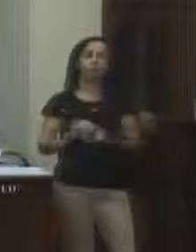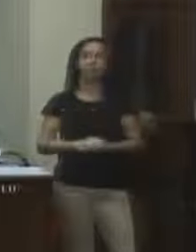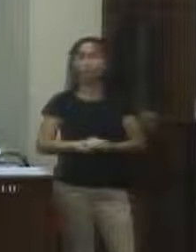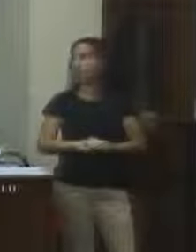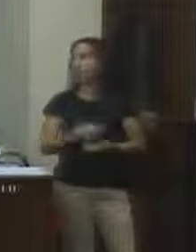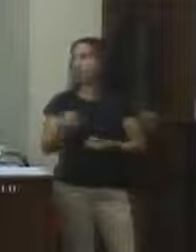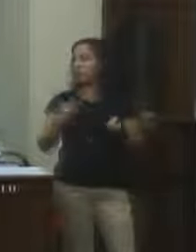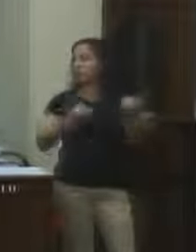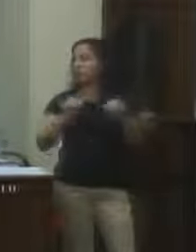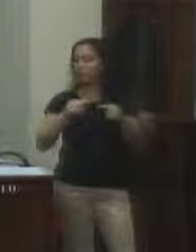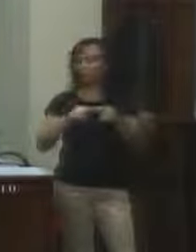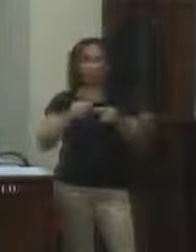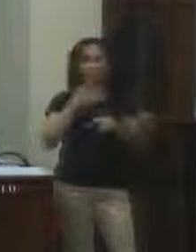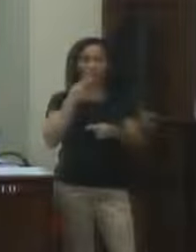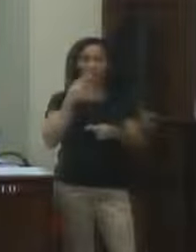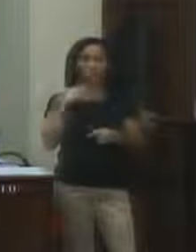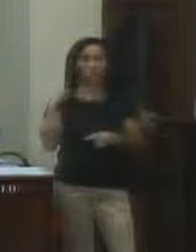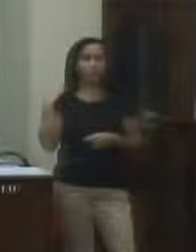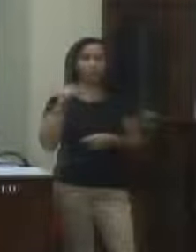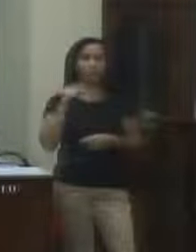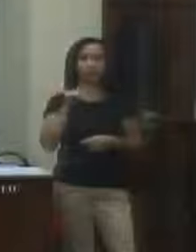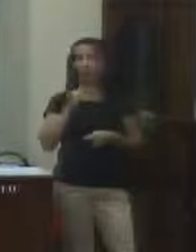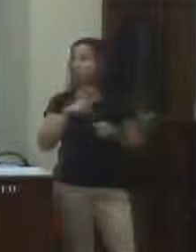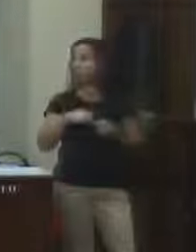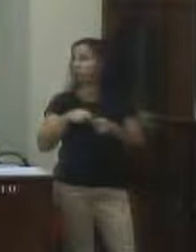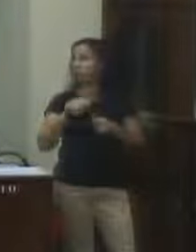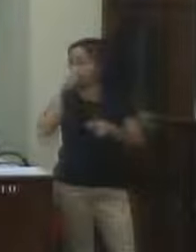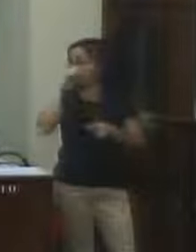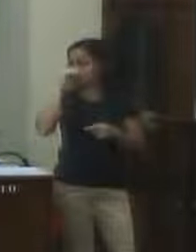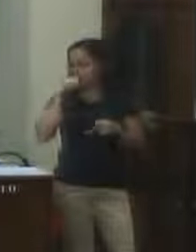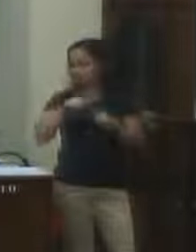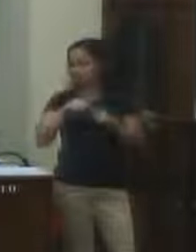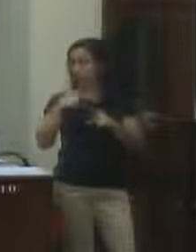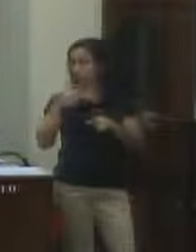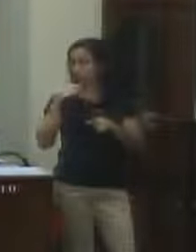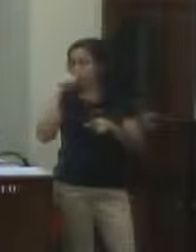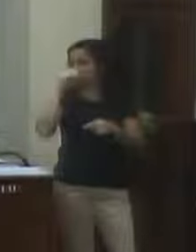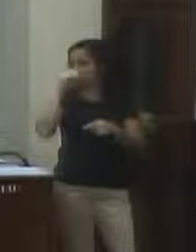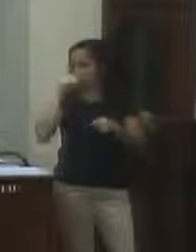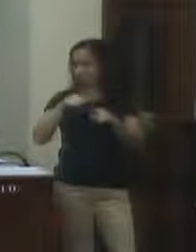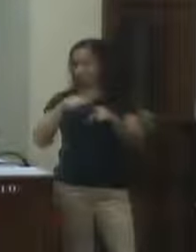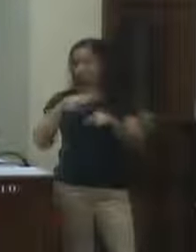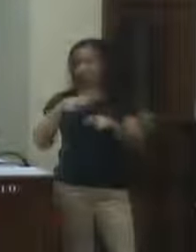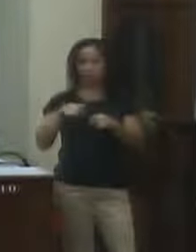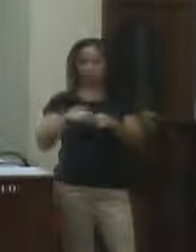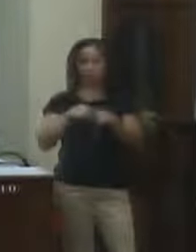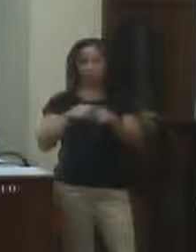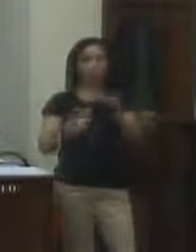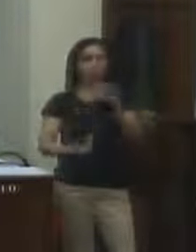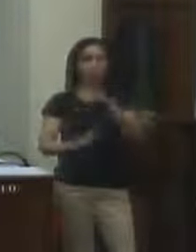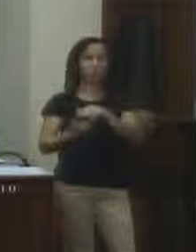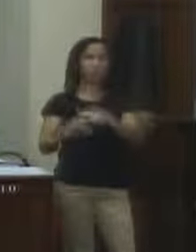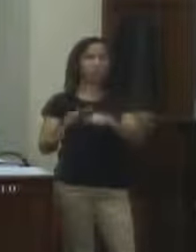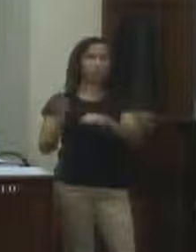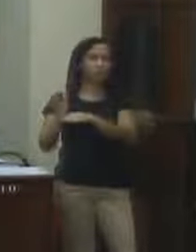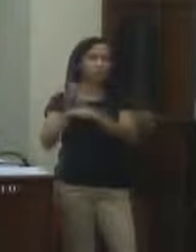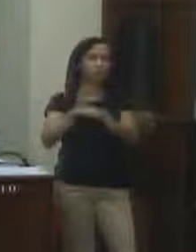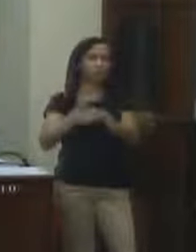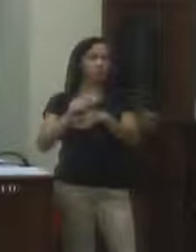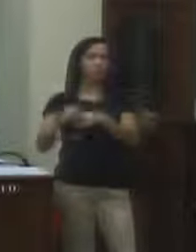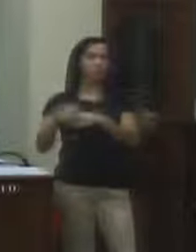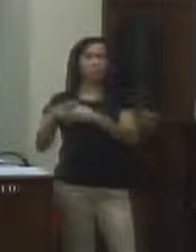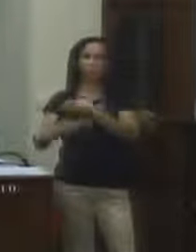de informação foi o que o vereador David falou. Não tem que vereador nenhum, eu também concordo. Enfim, a gente tem que colaborar, a gente tem que